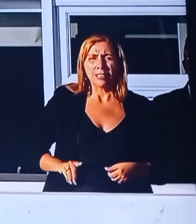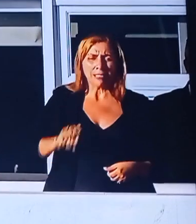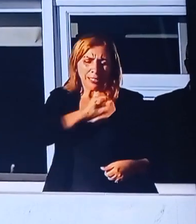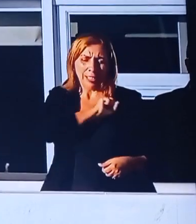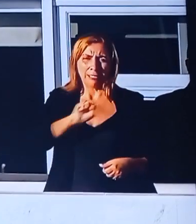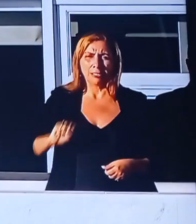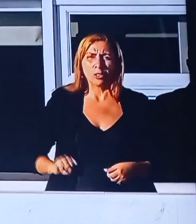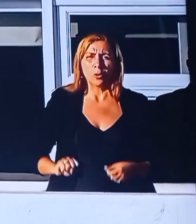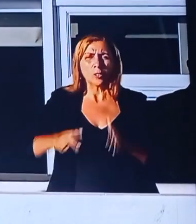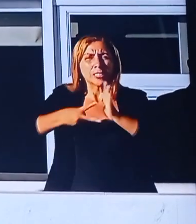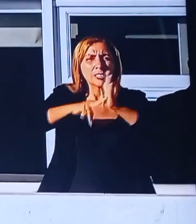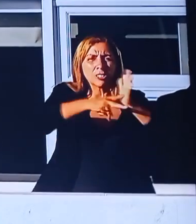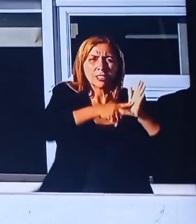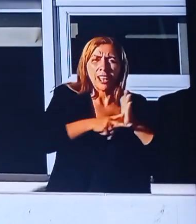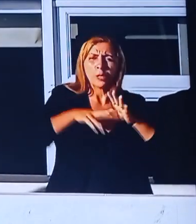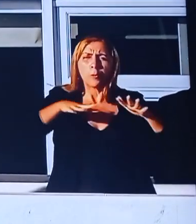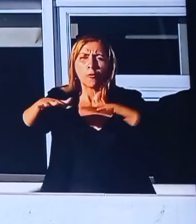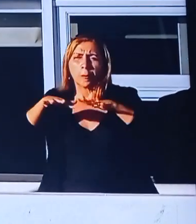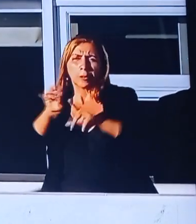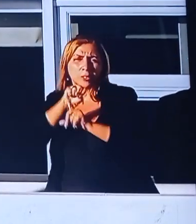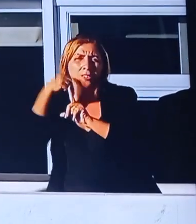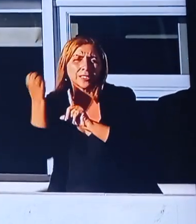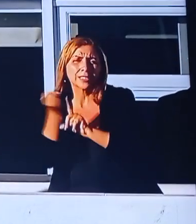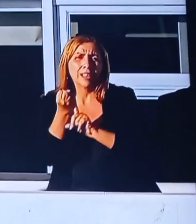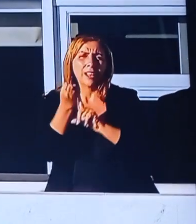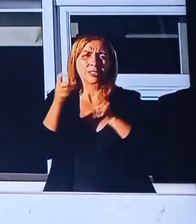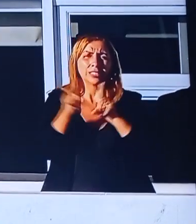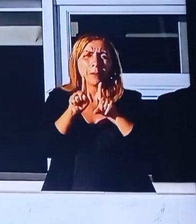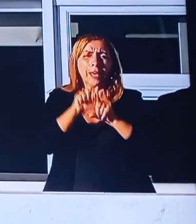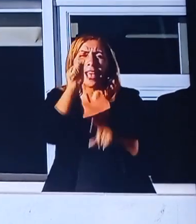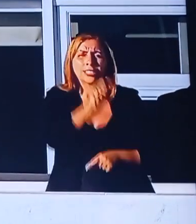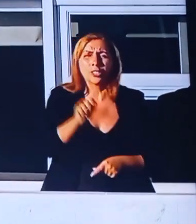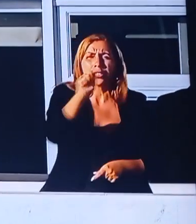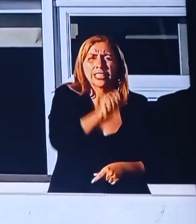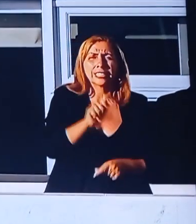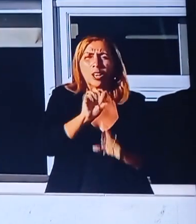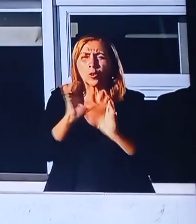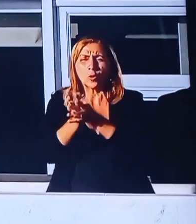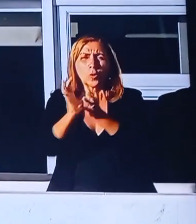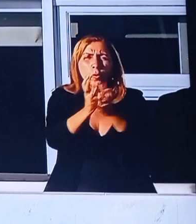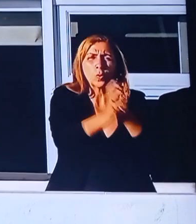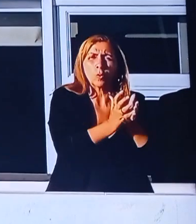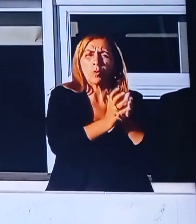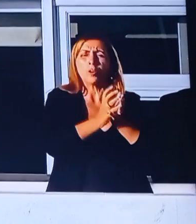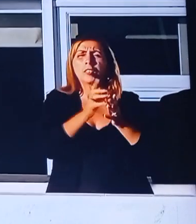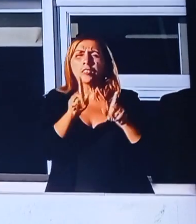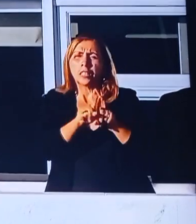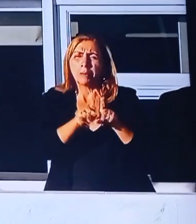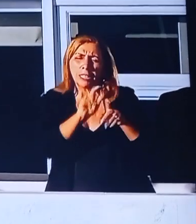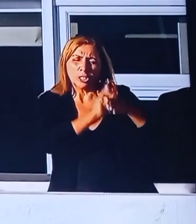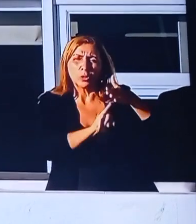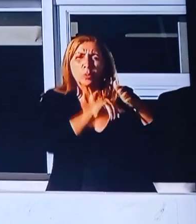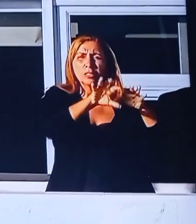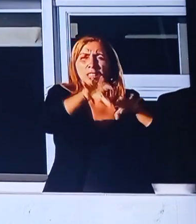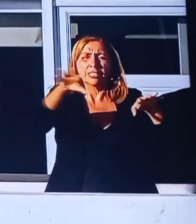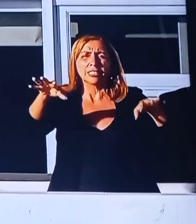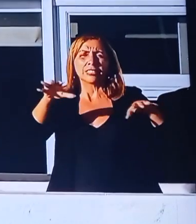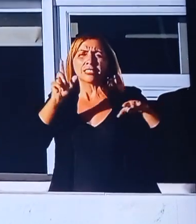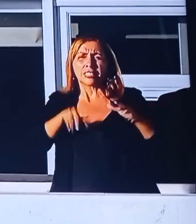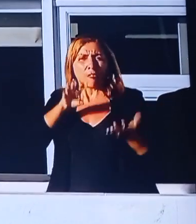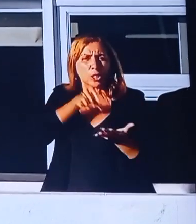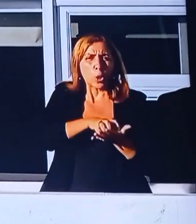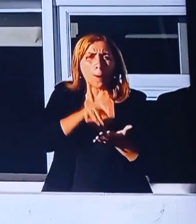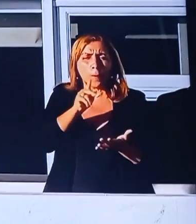senadores, sindicatos, movimentos sociais, associações de classes, servidores públicos, profissionais